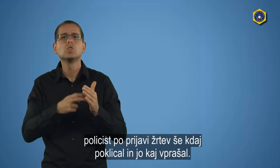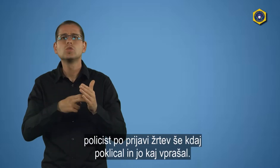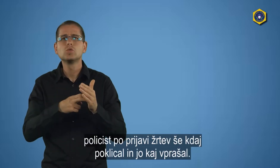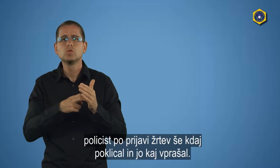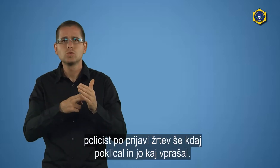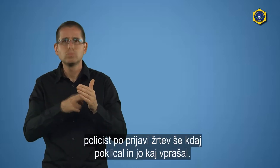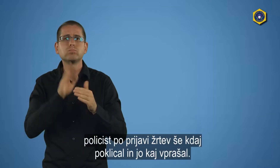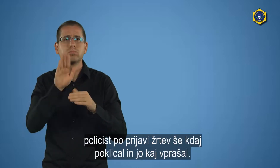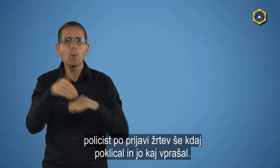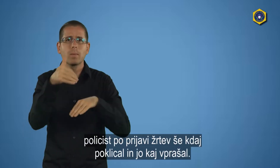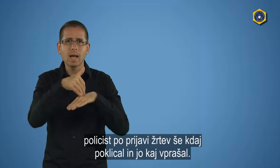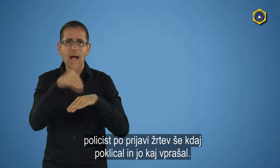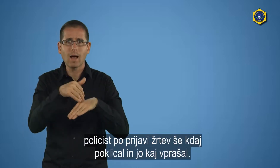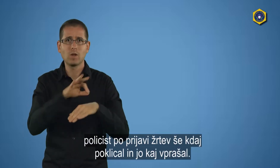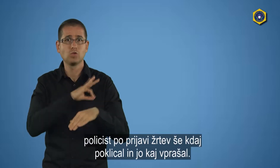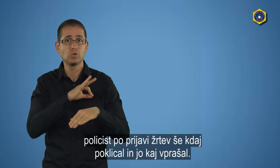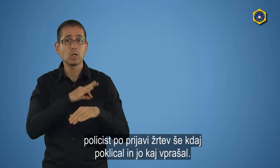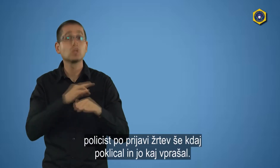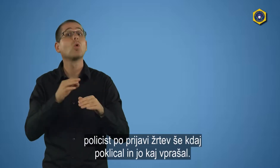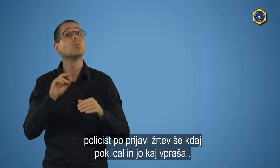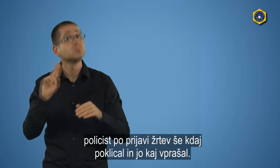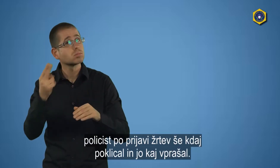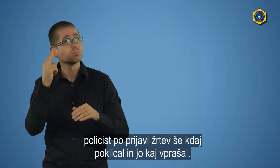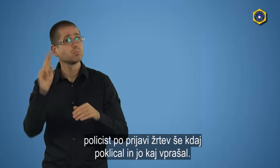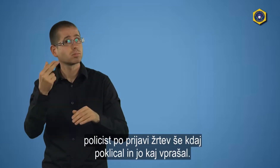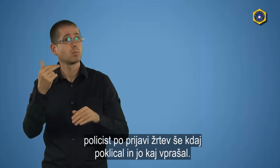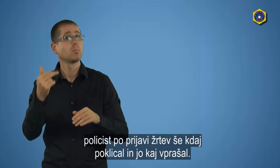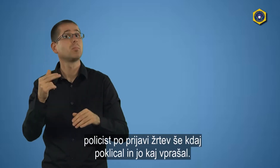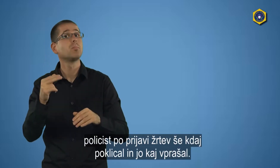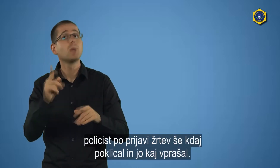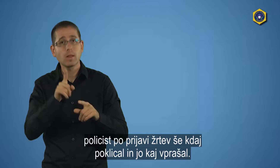po prijavi žrtev še kdaj poklical in jo kaj vprašal.